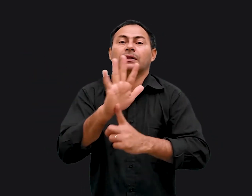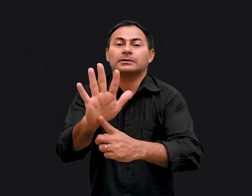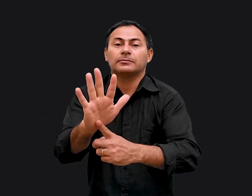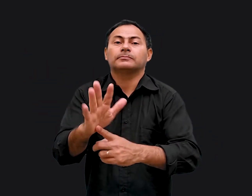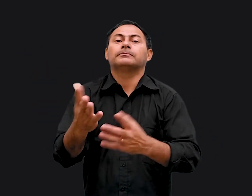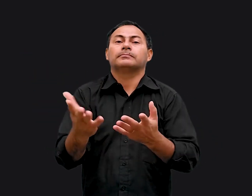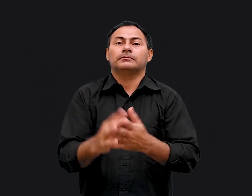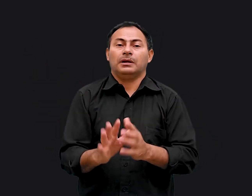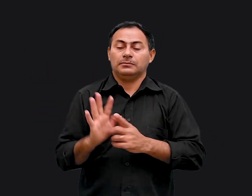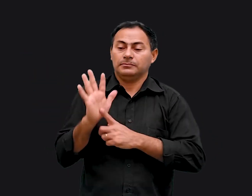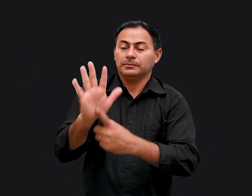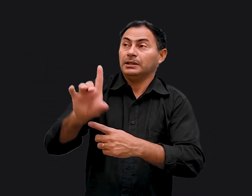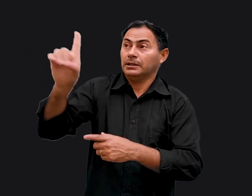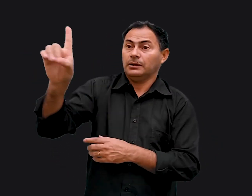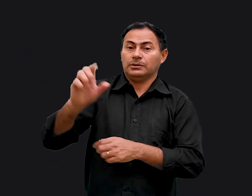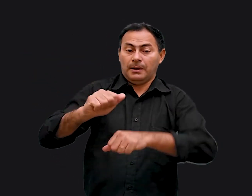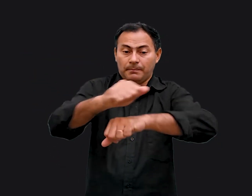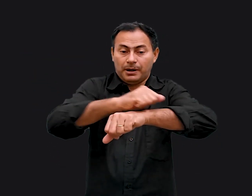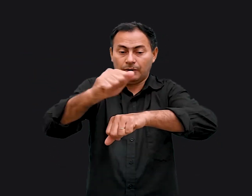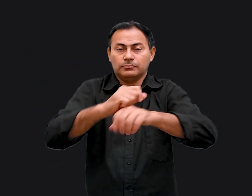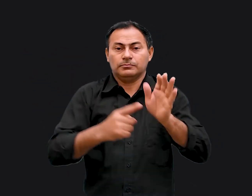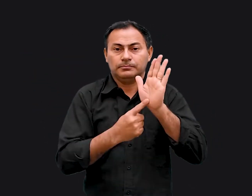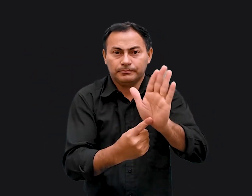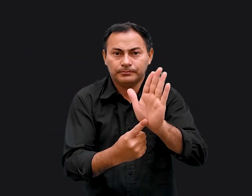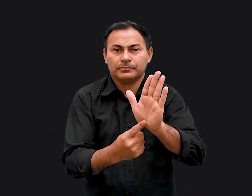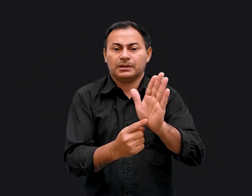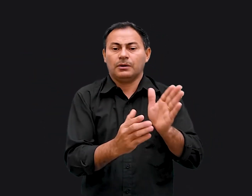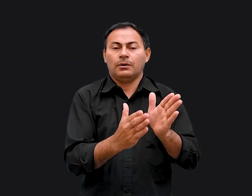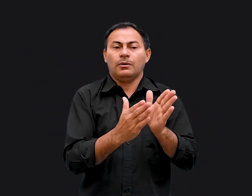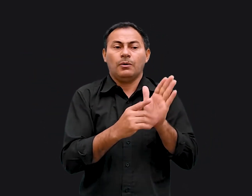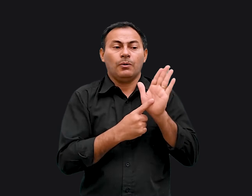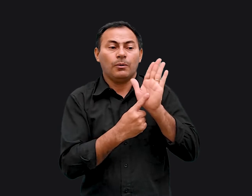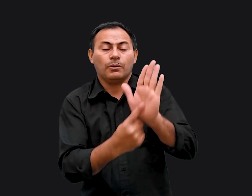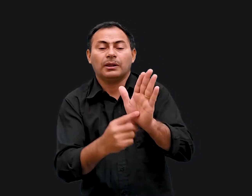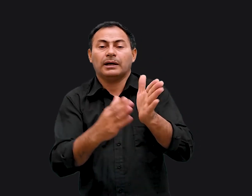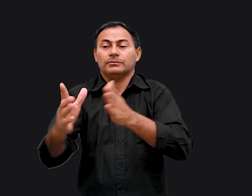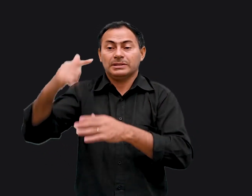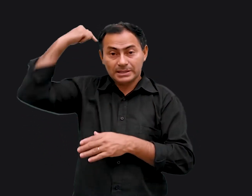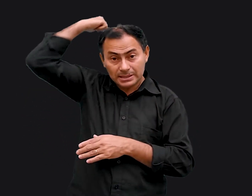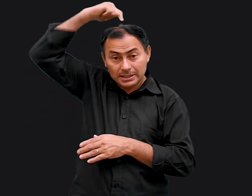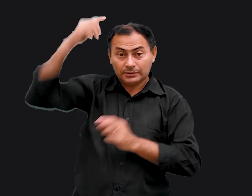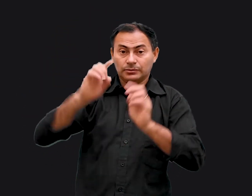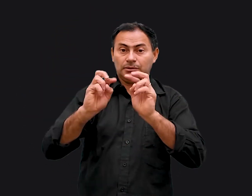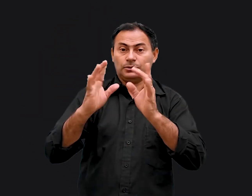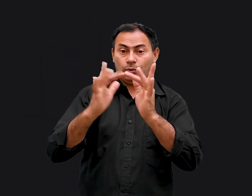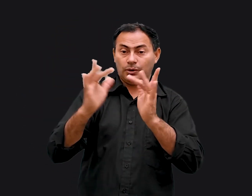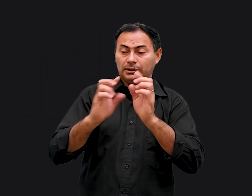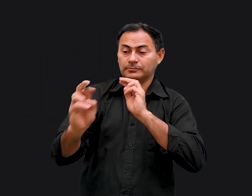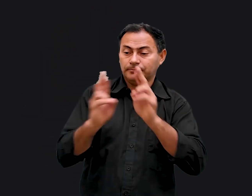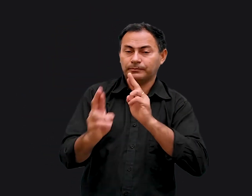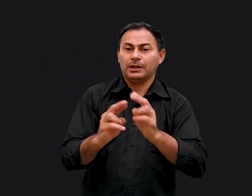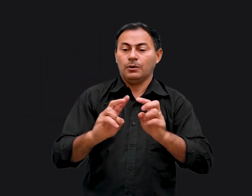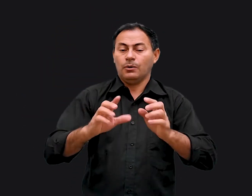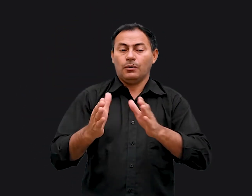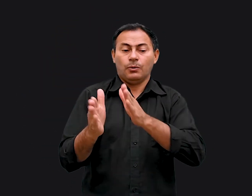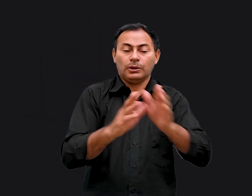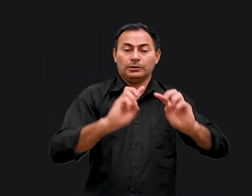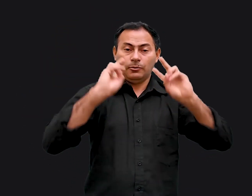revelação. As aparições de Deus a Abraão vão mostrar-lhe o lado divino da relação. O lado humano da